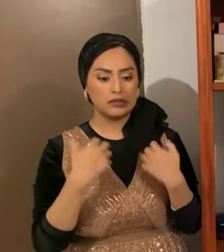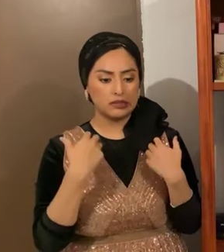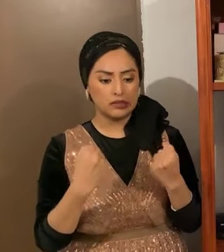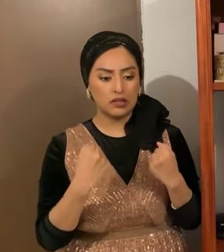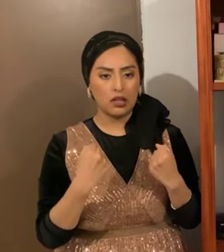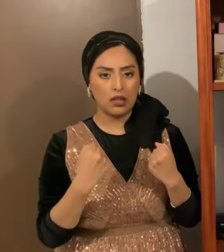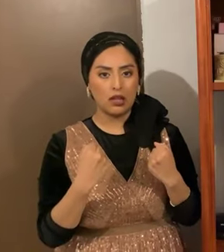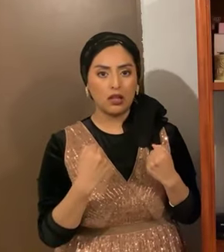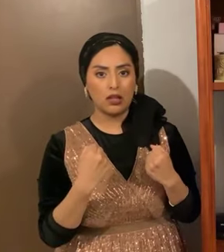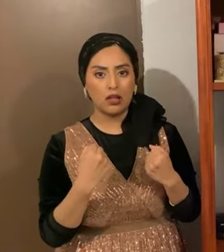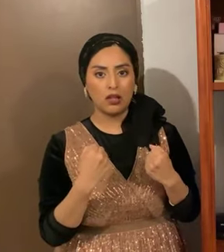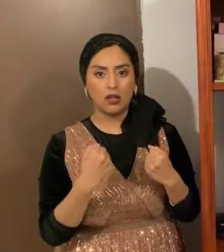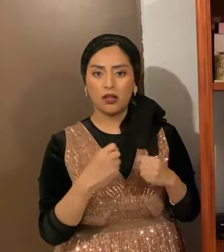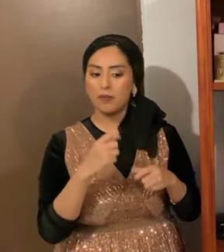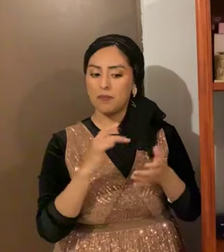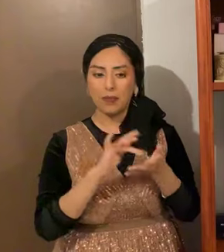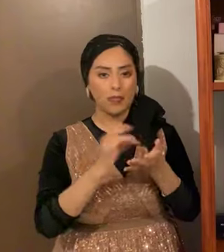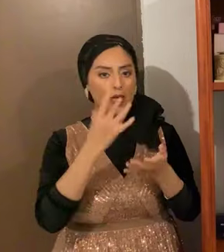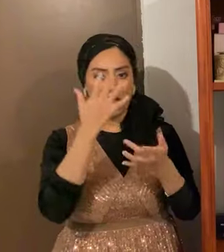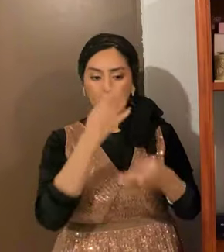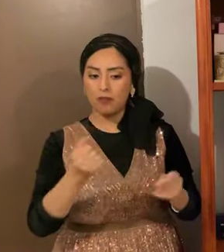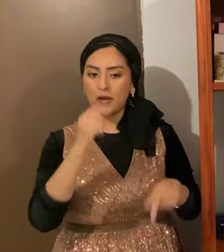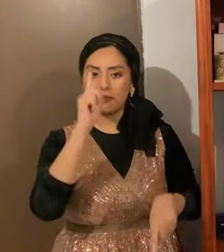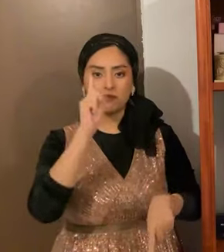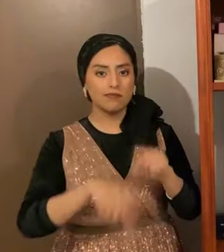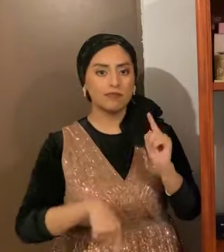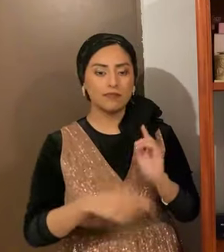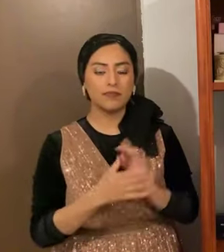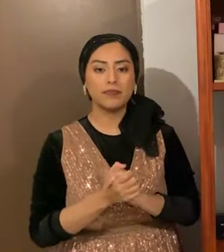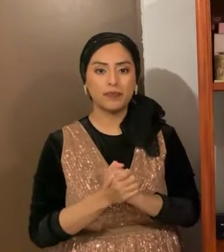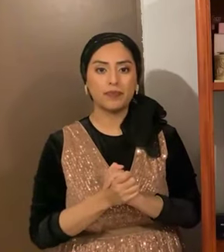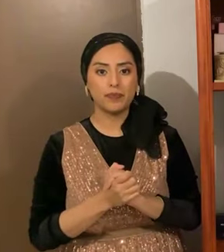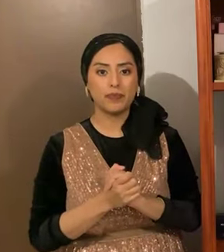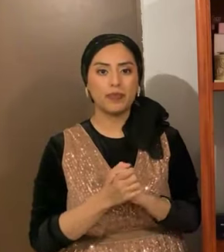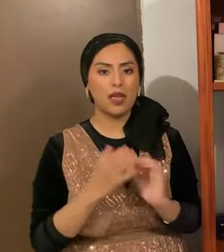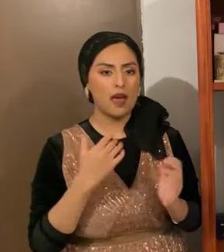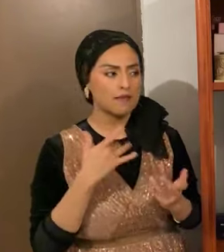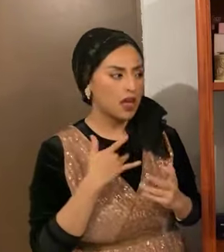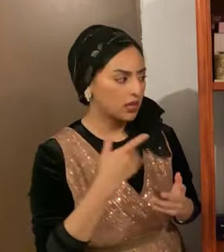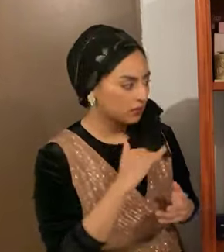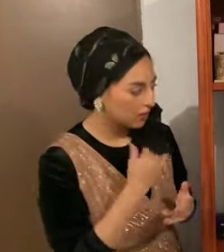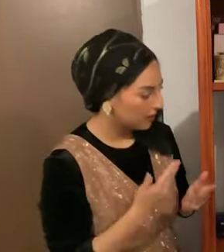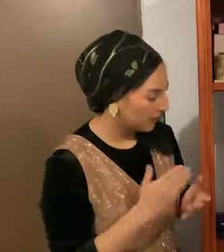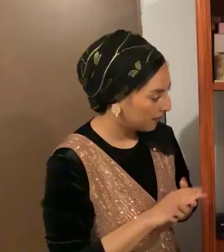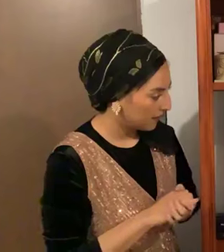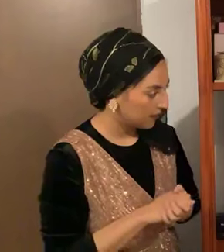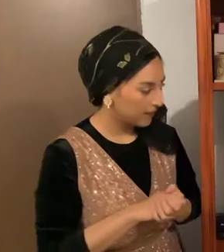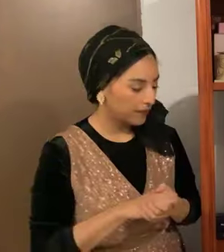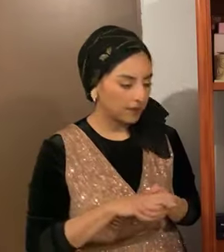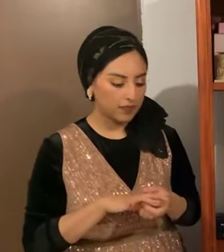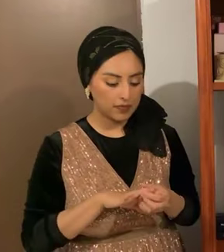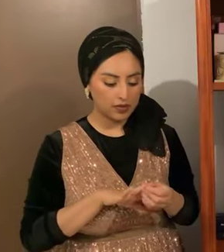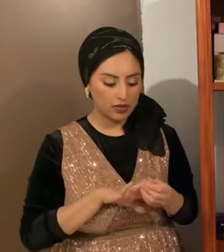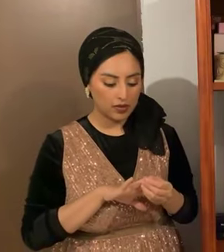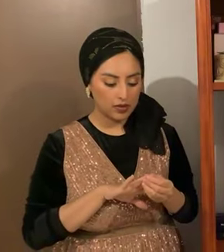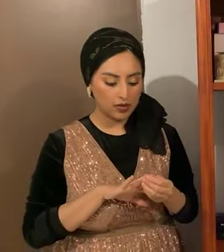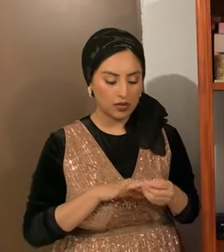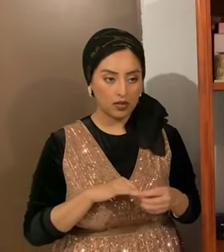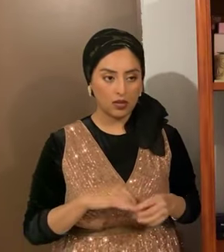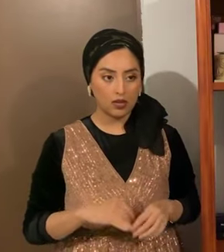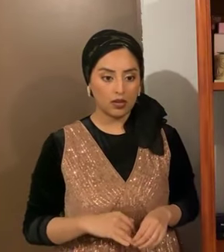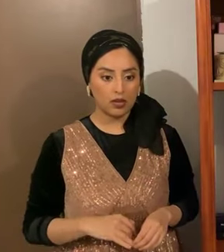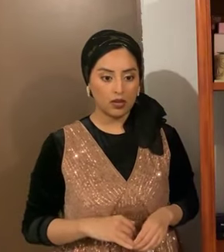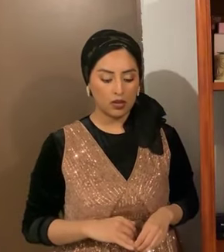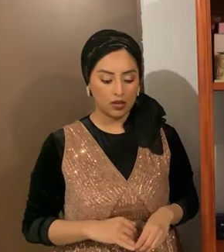a 10 antibióticos modernos. Yo siento que aquí se equivocaron, porque una bacteria de 5